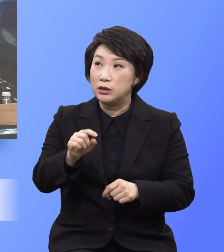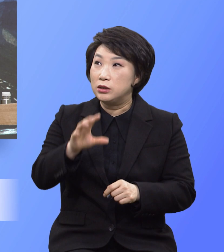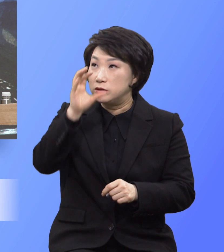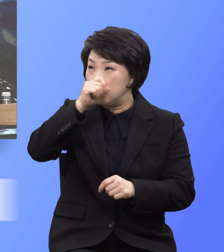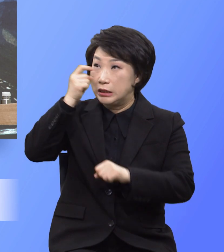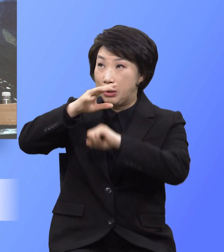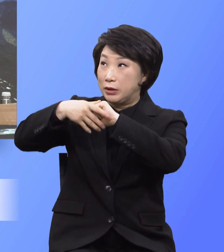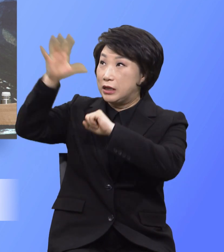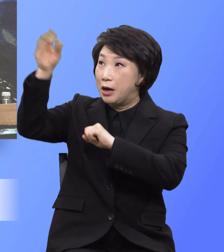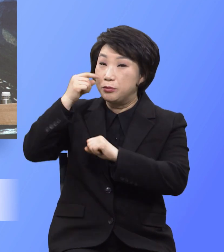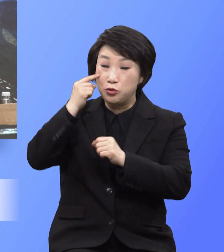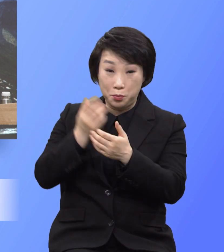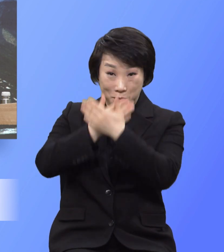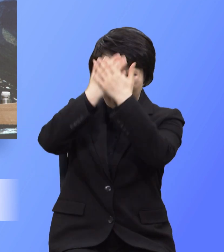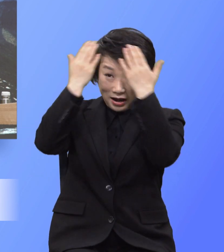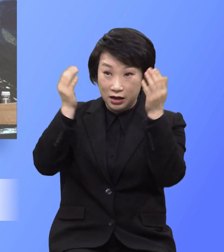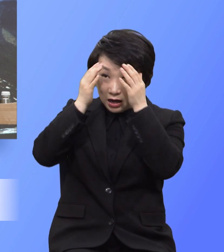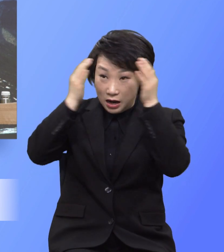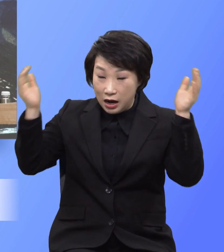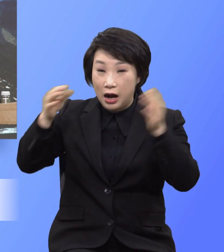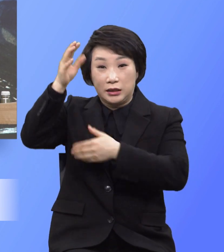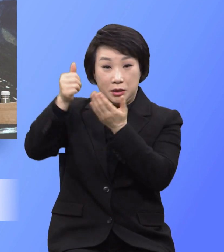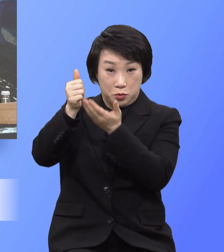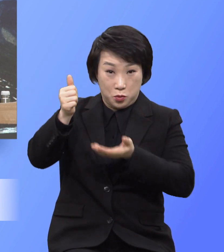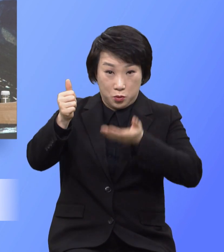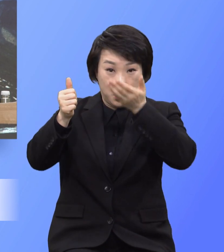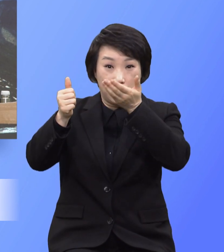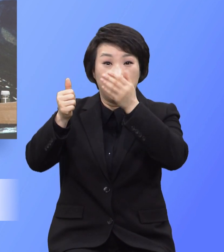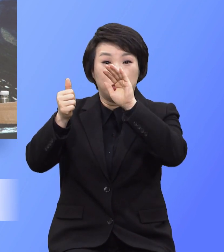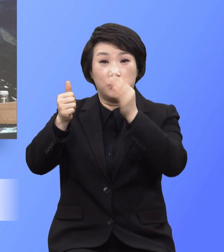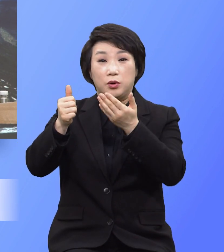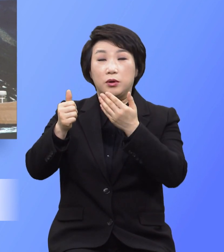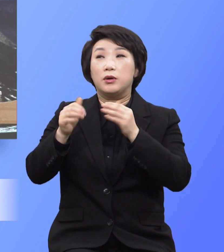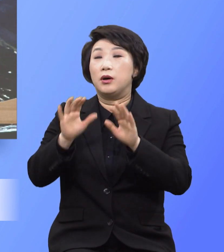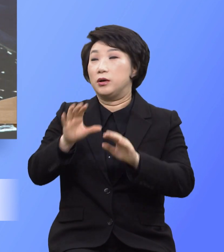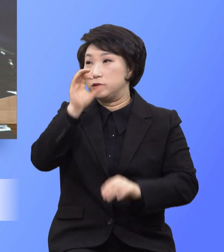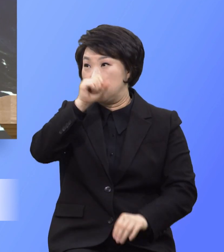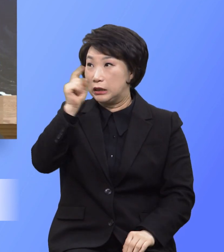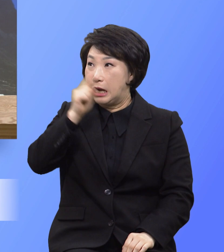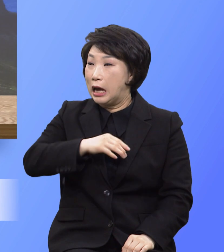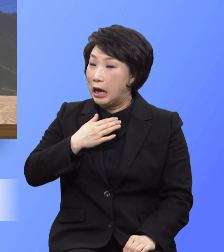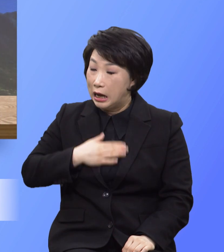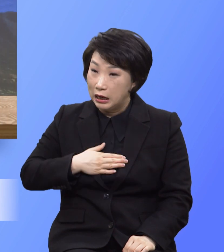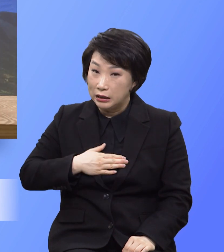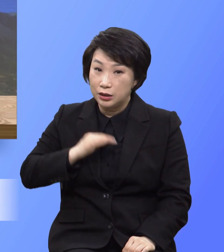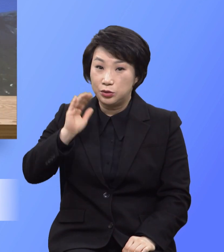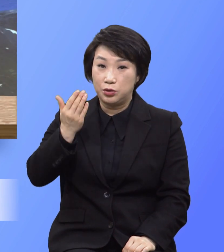밝아지고 하나님과 같이 되고 선악을 알게